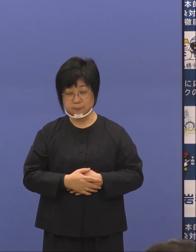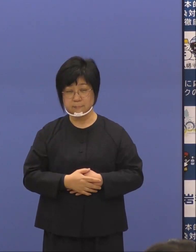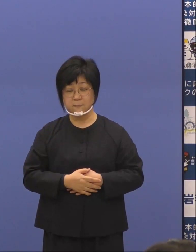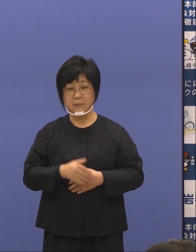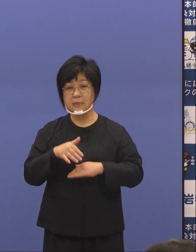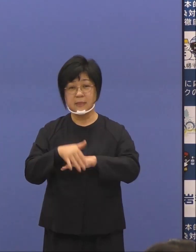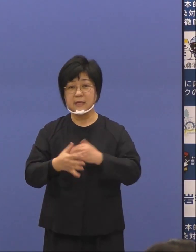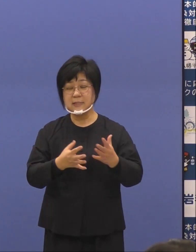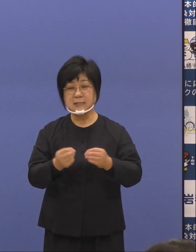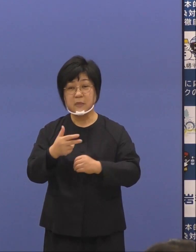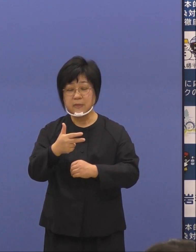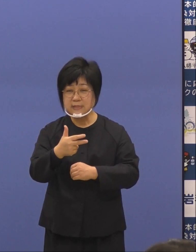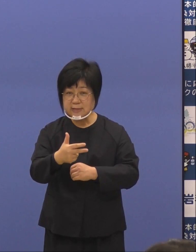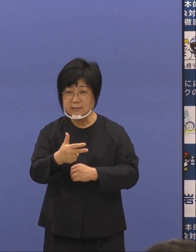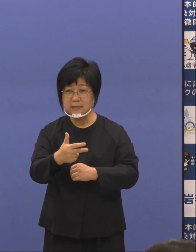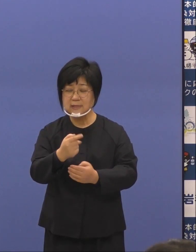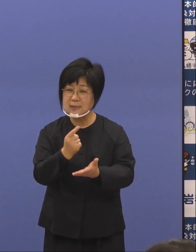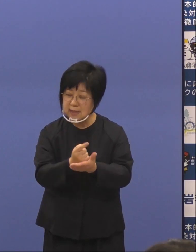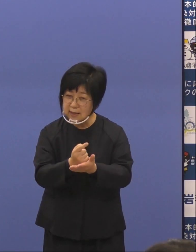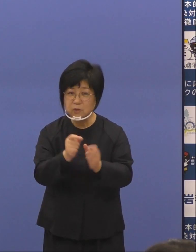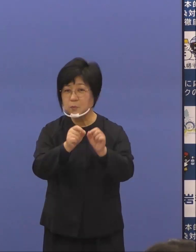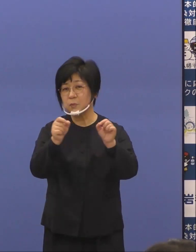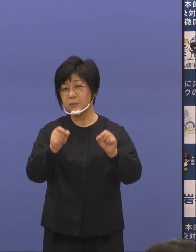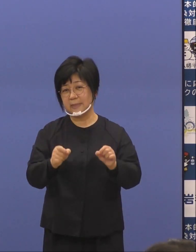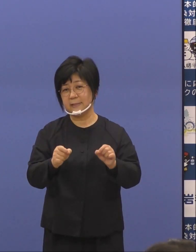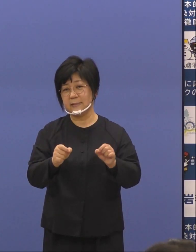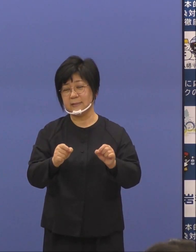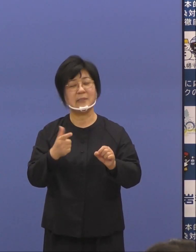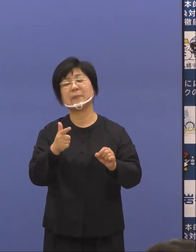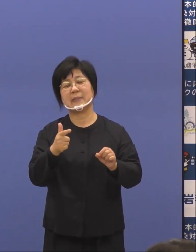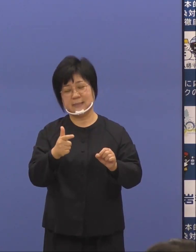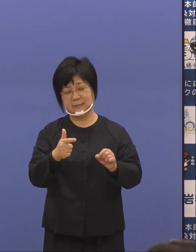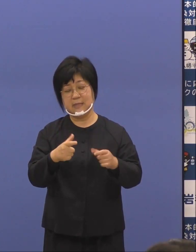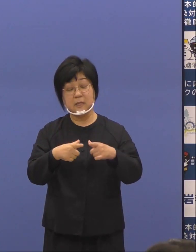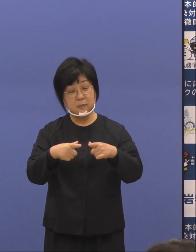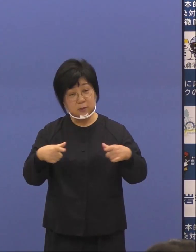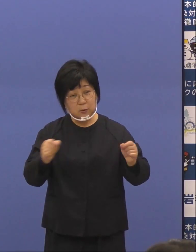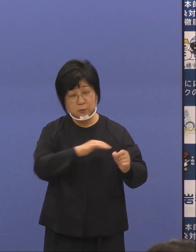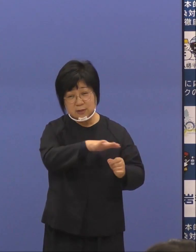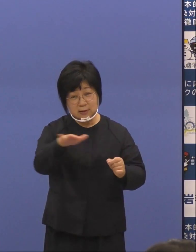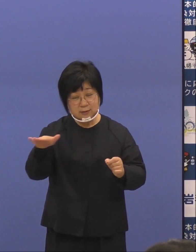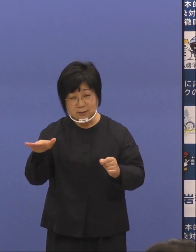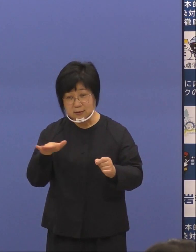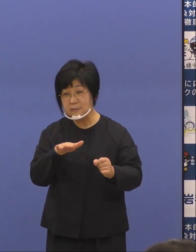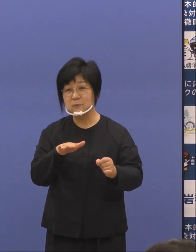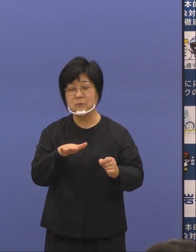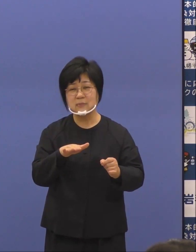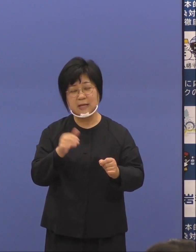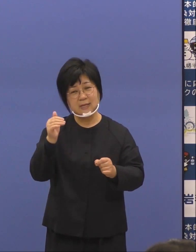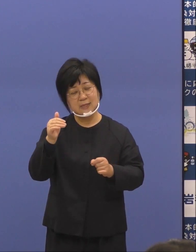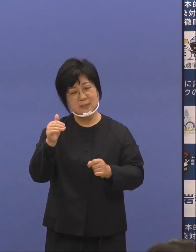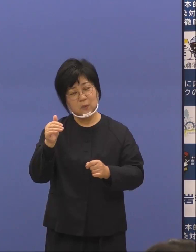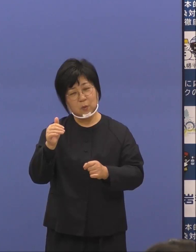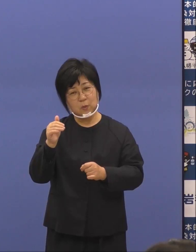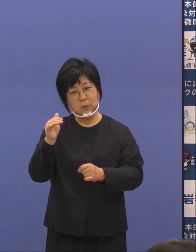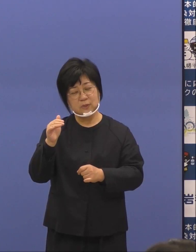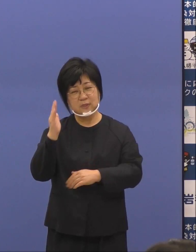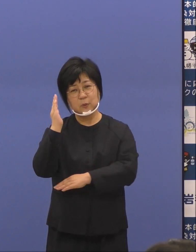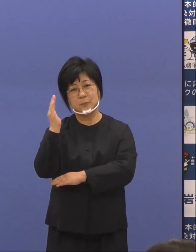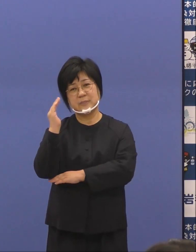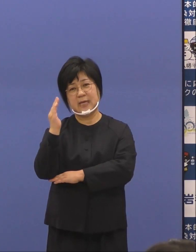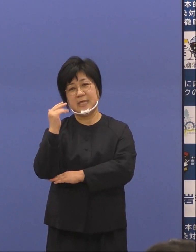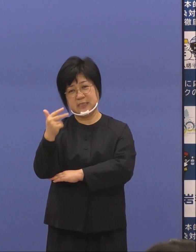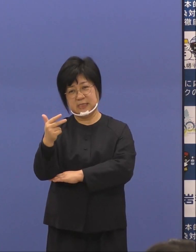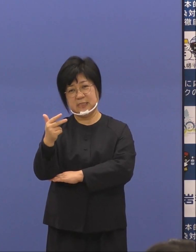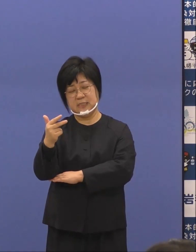滝沢氏固有の問題というよりは今日本全体として、政治不信が広がっ